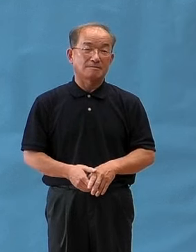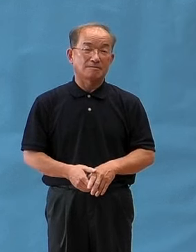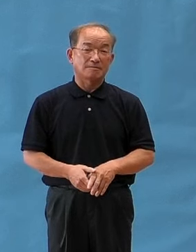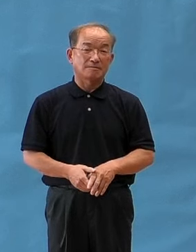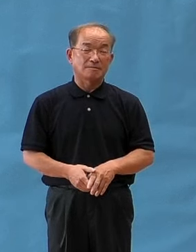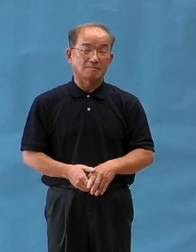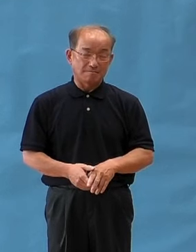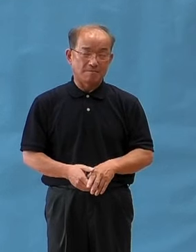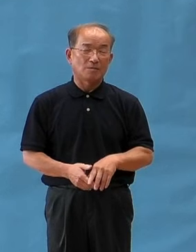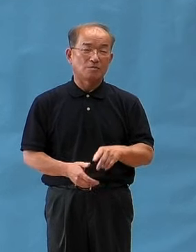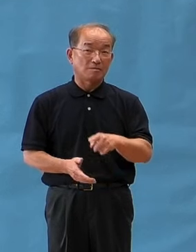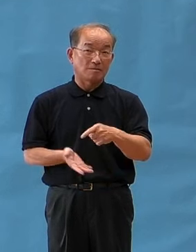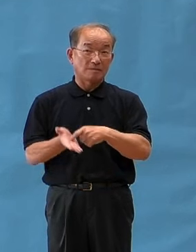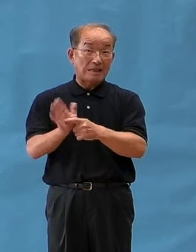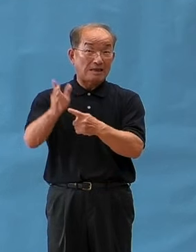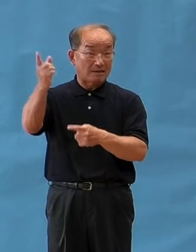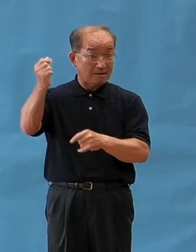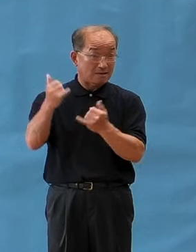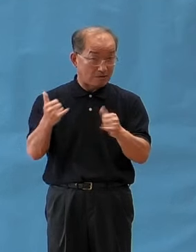言した人たちは。